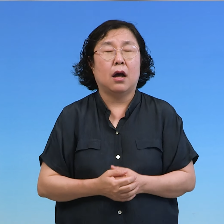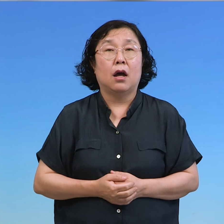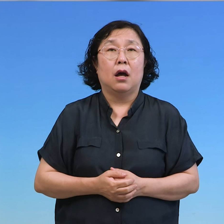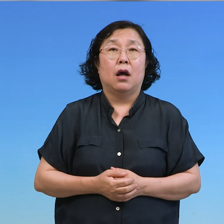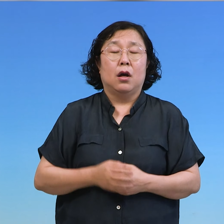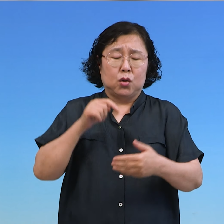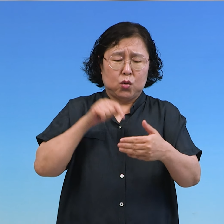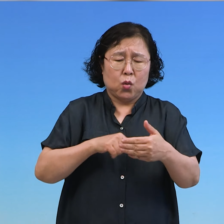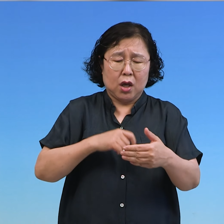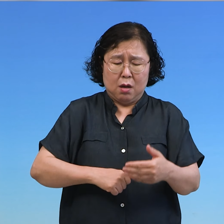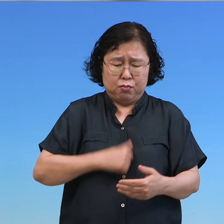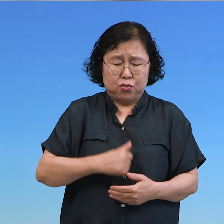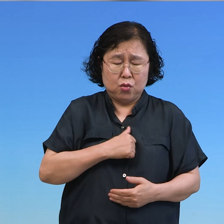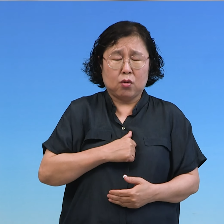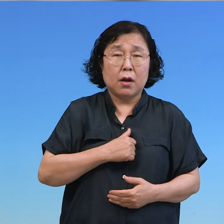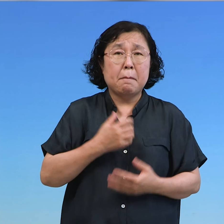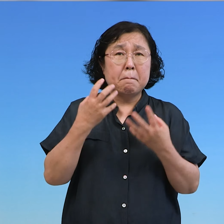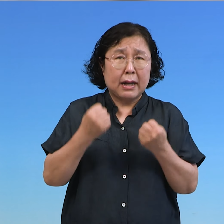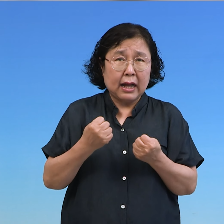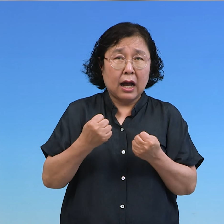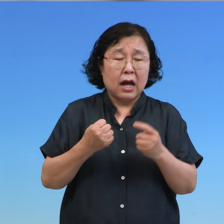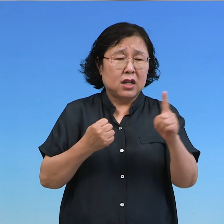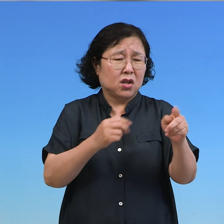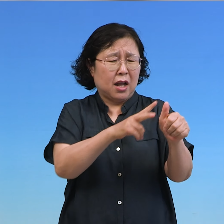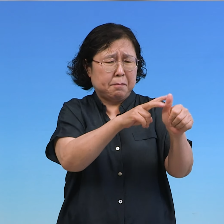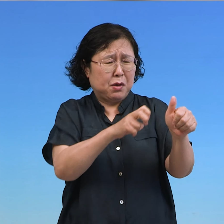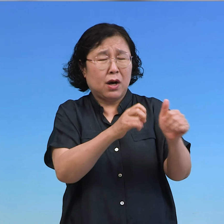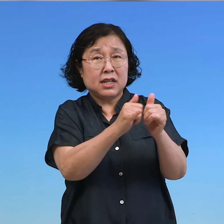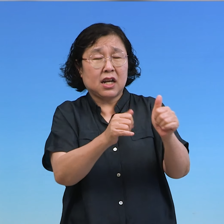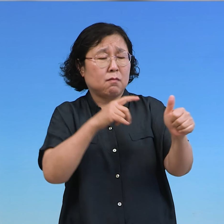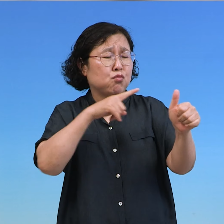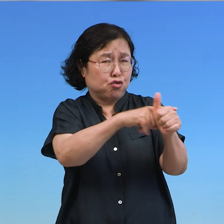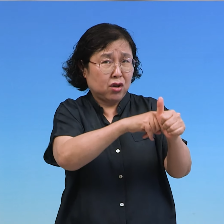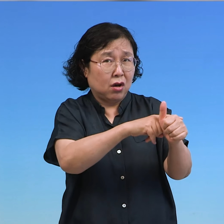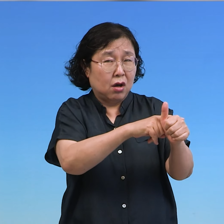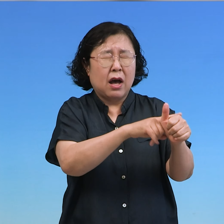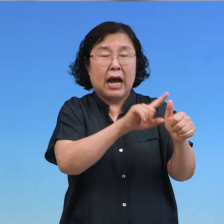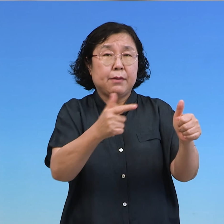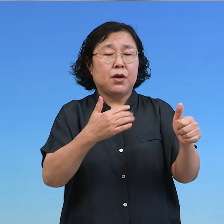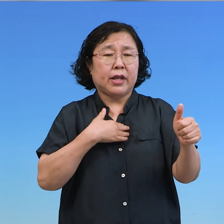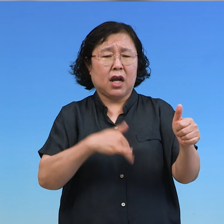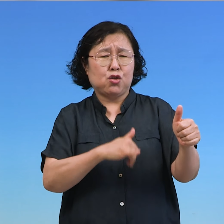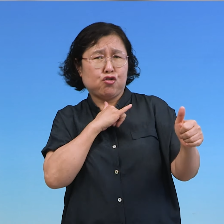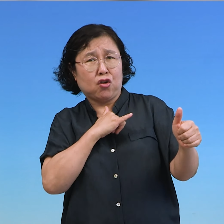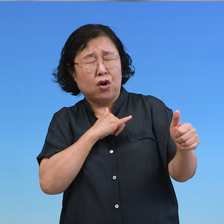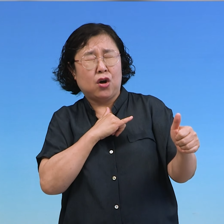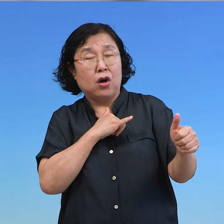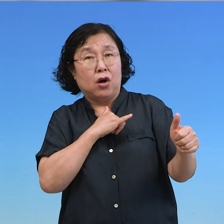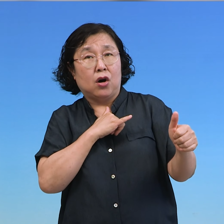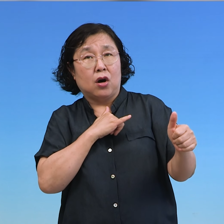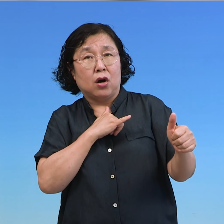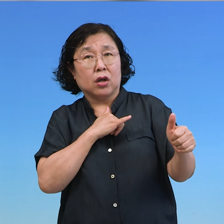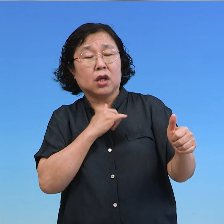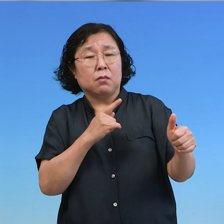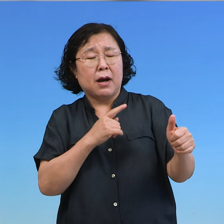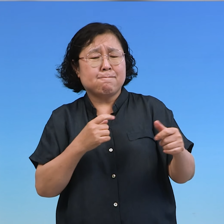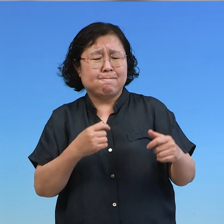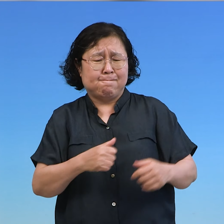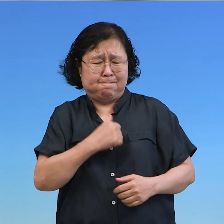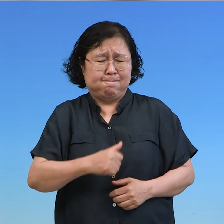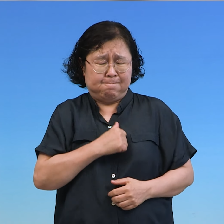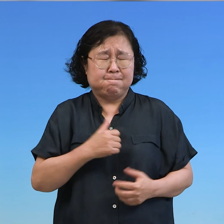내면에 분노가 많고 이러다가 내가 그 인간을 죽이든지 내가 죽든지 양반간에 뭐가 나와야 될 것 같다고 하는